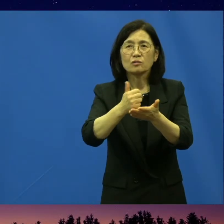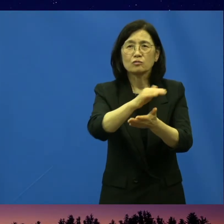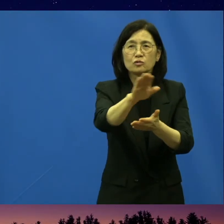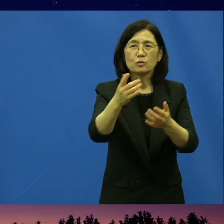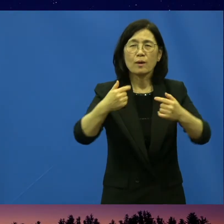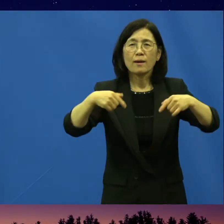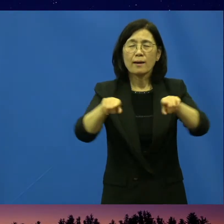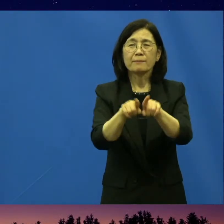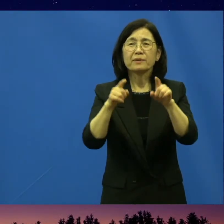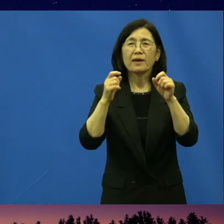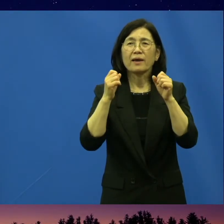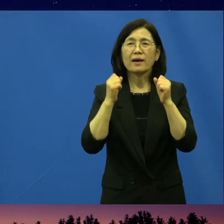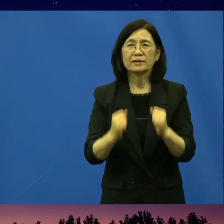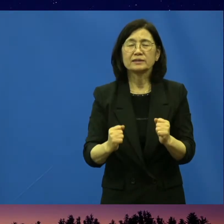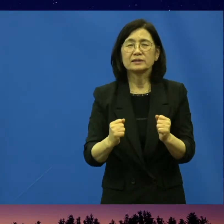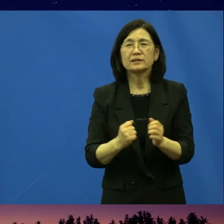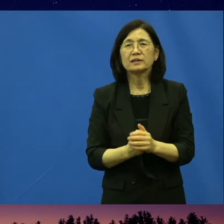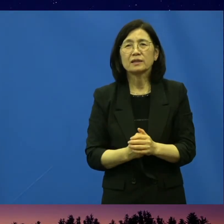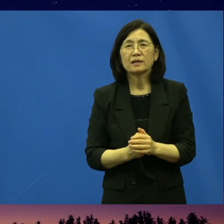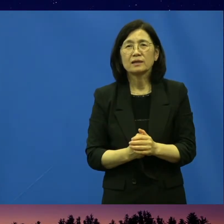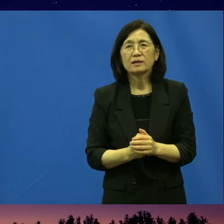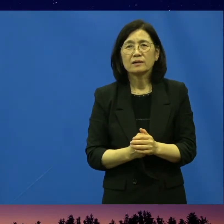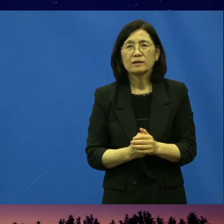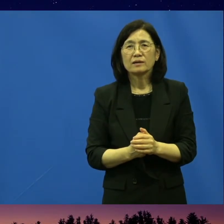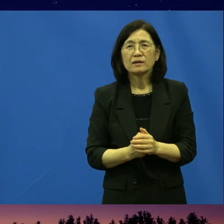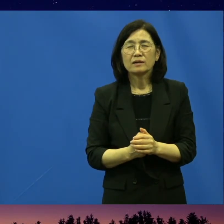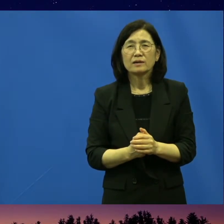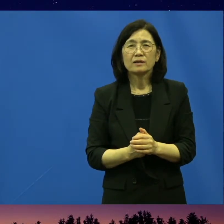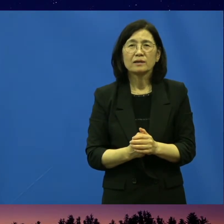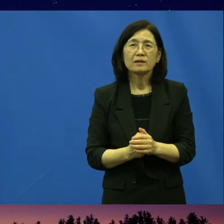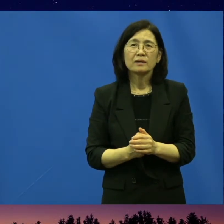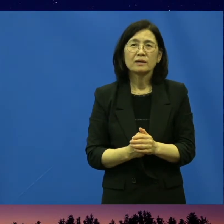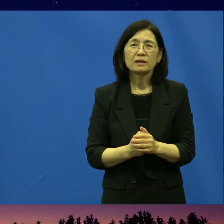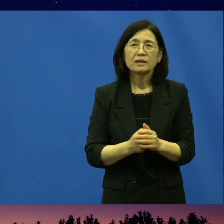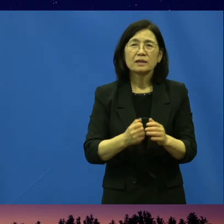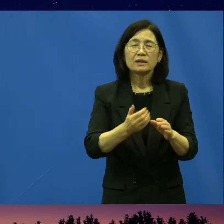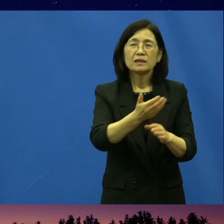함께 하시느니라. 그들을 두려워하지 말라.